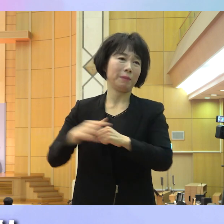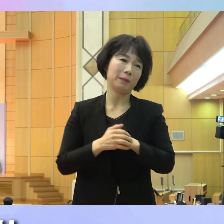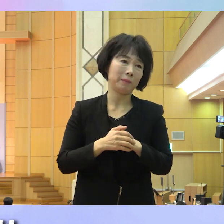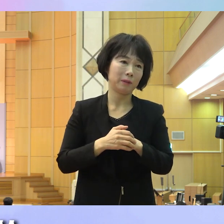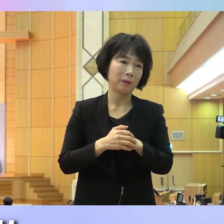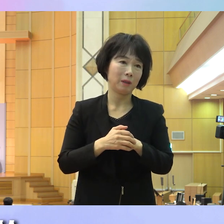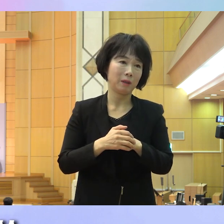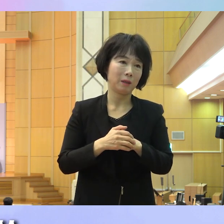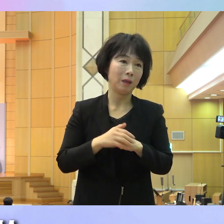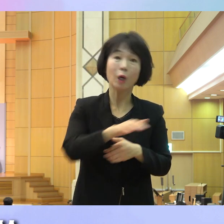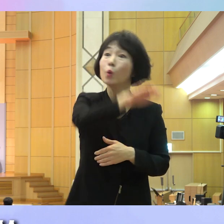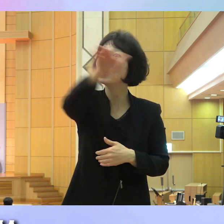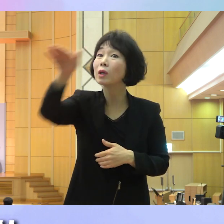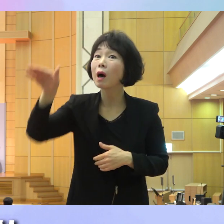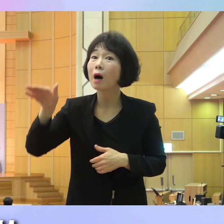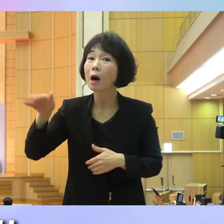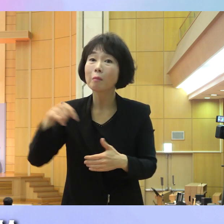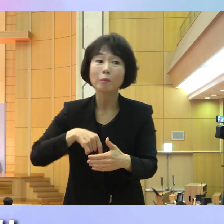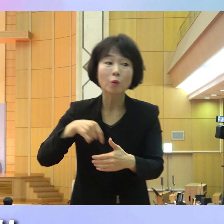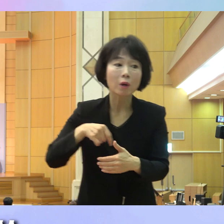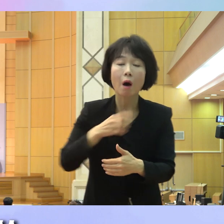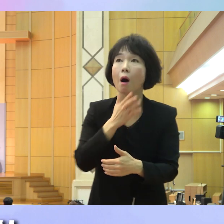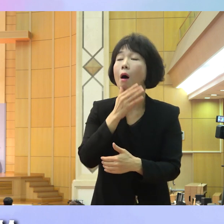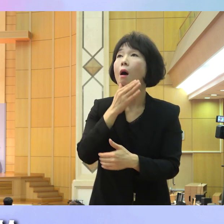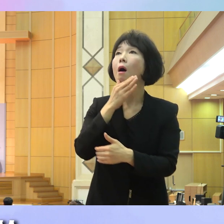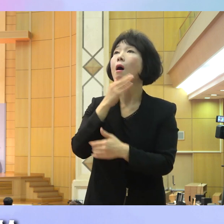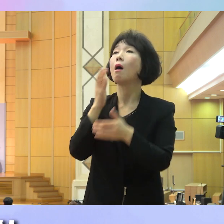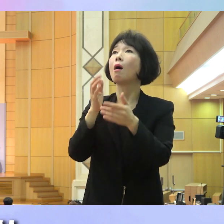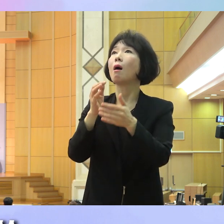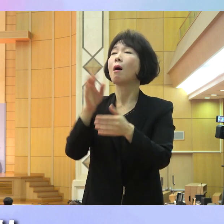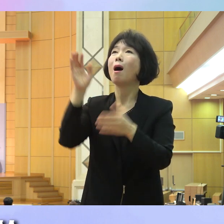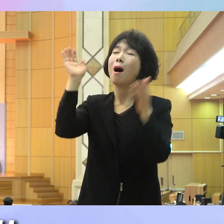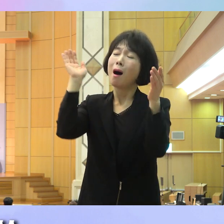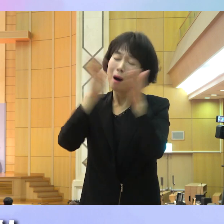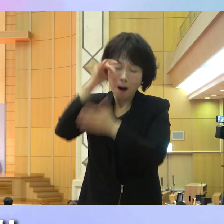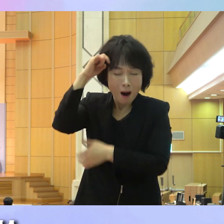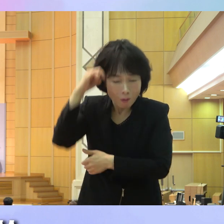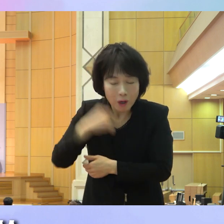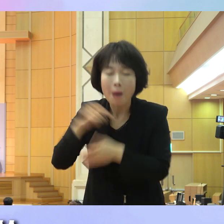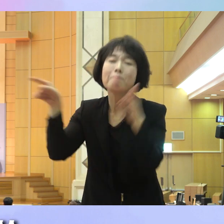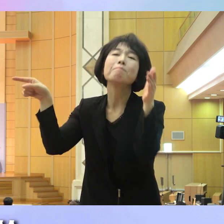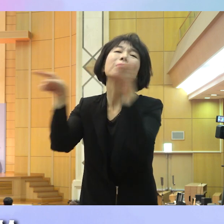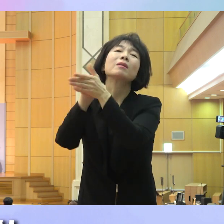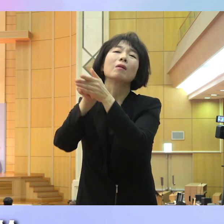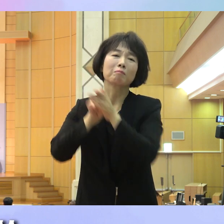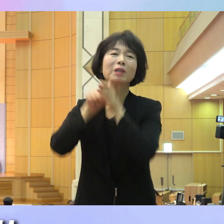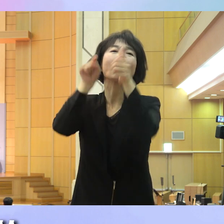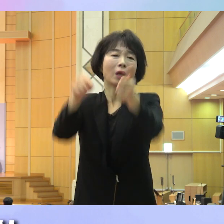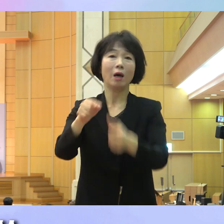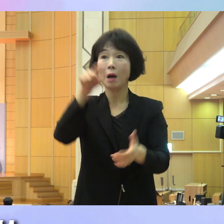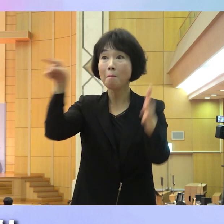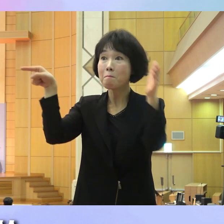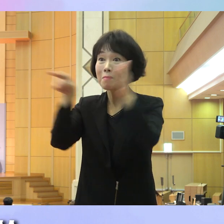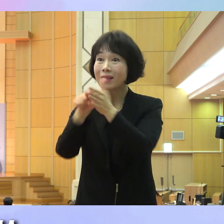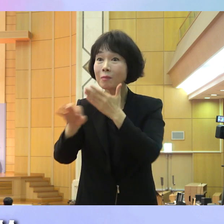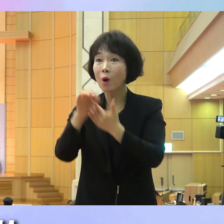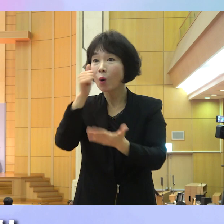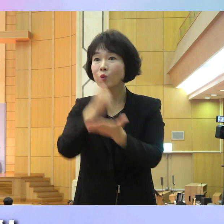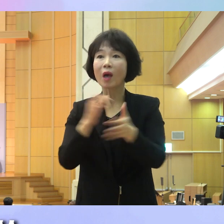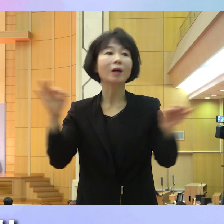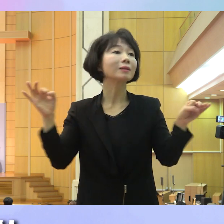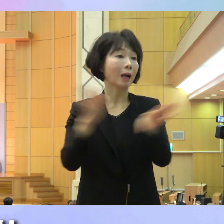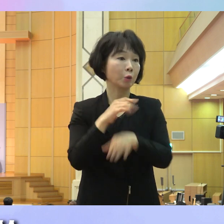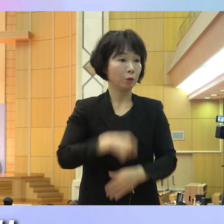놨는데 우리는 뭐만 하면 돼요? 그렇다고 믿기만 하면 돼요. 그냥 믿는 순간 죄인이